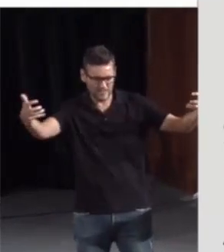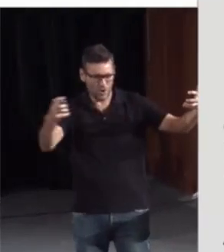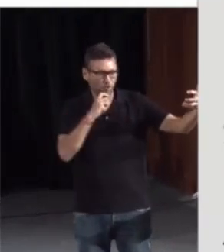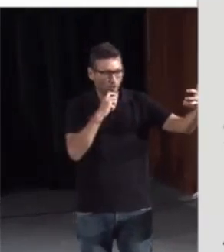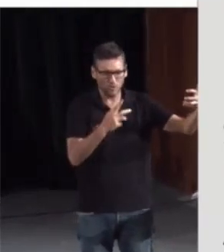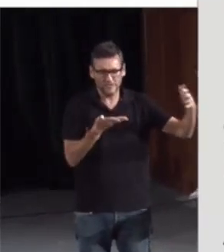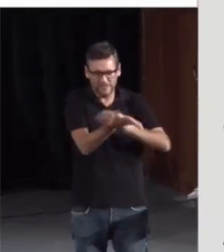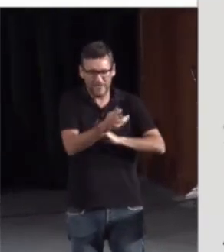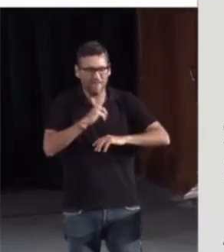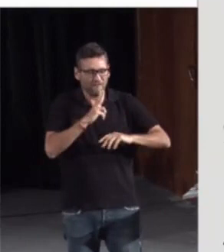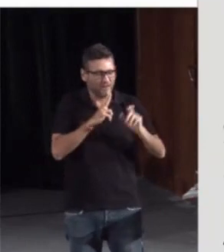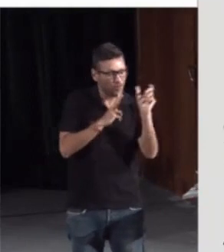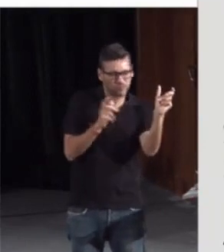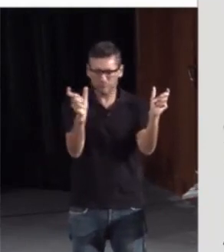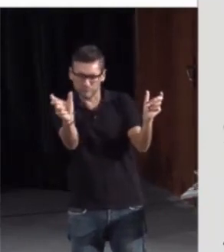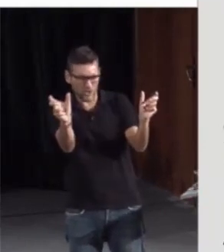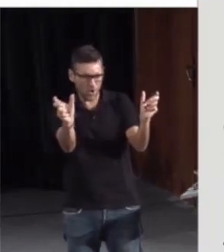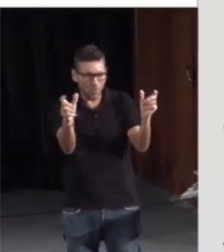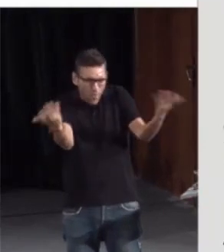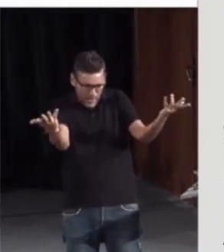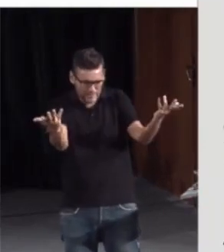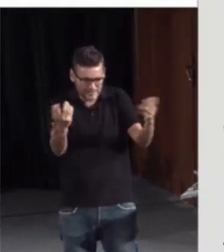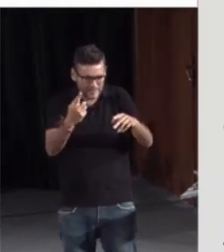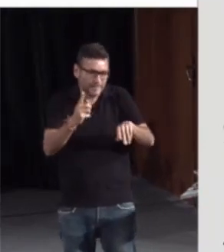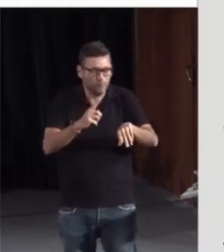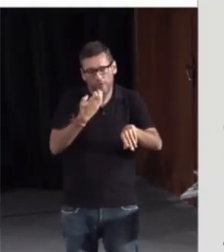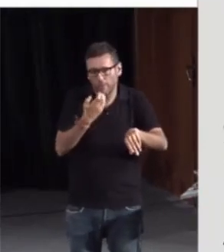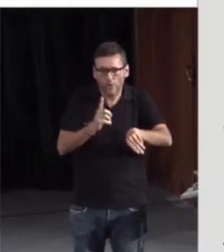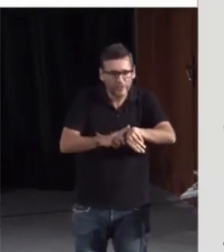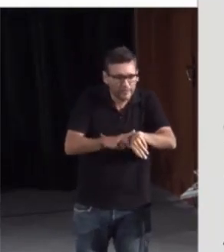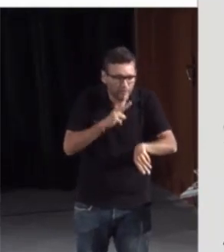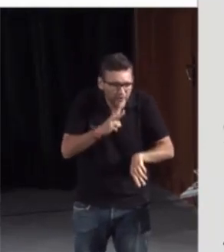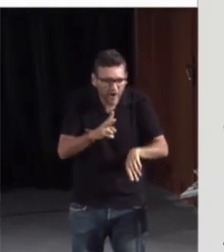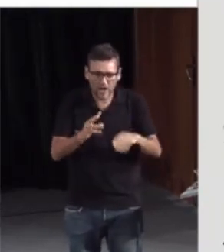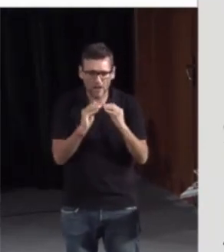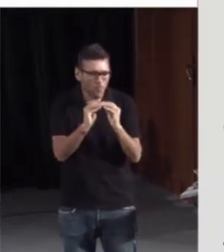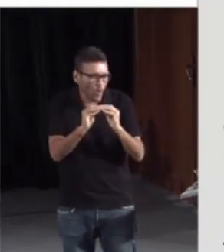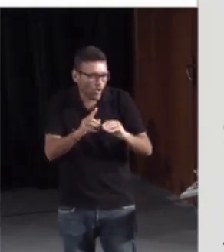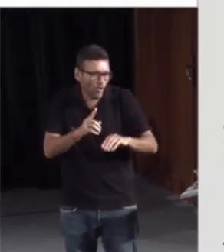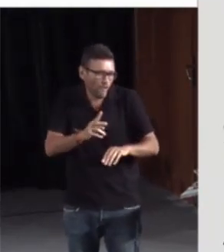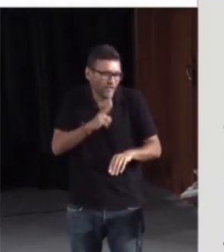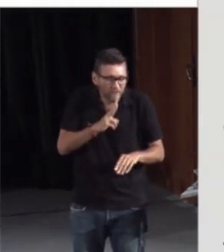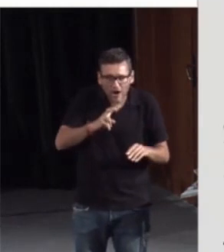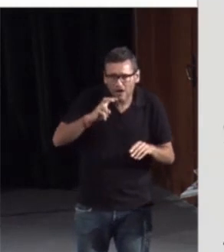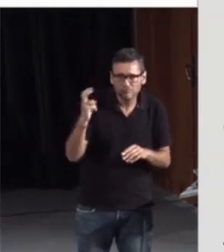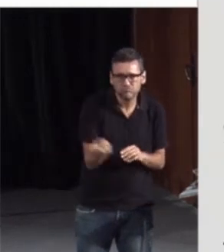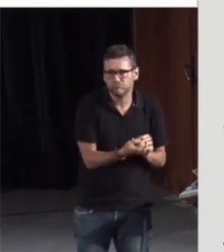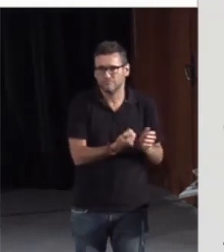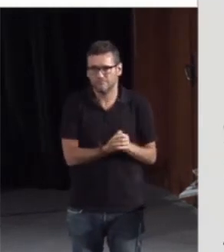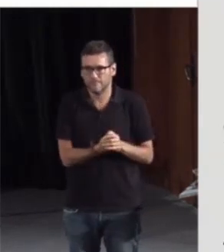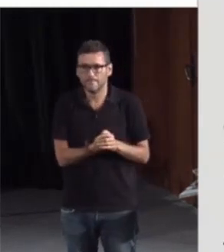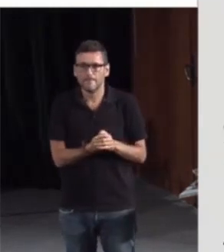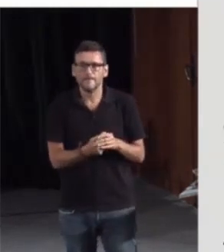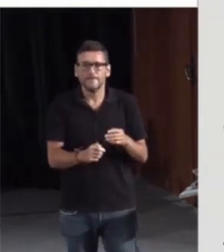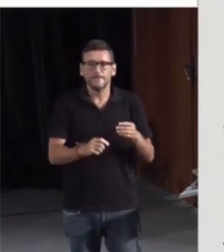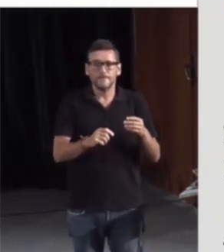En el español, cuando haces el análisis de una frase, analizas cuál es la colocación del verbo, incluso el tiempo verbal o